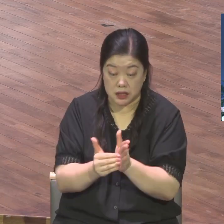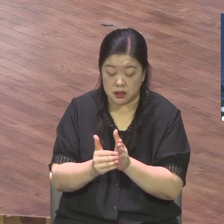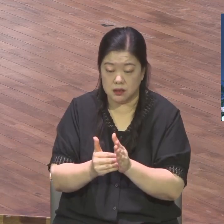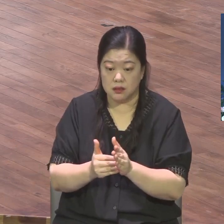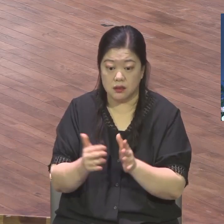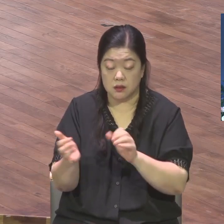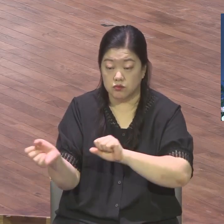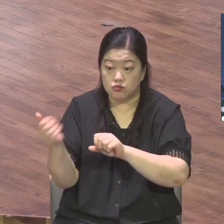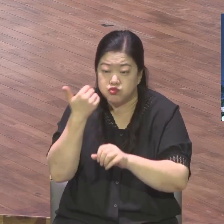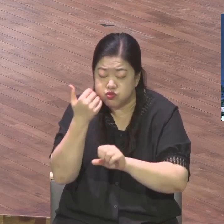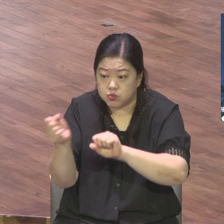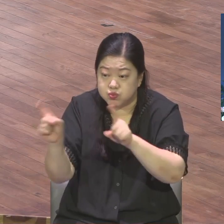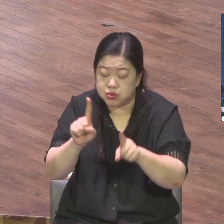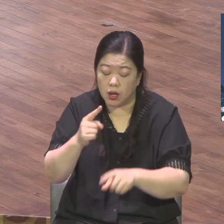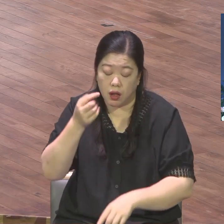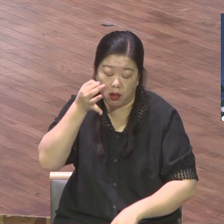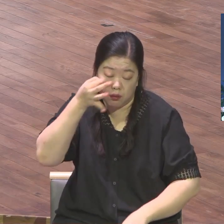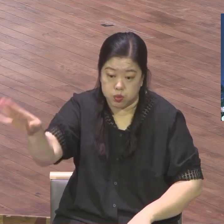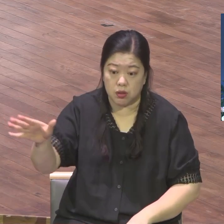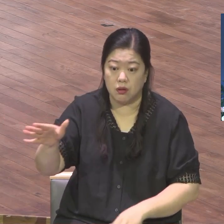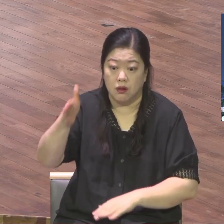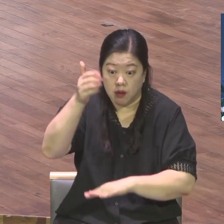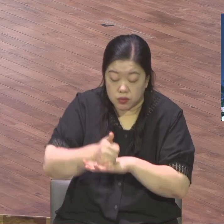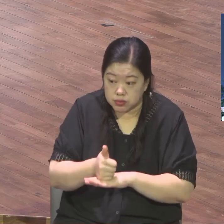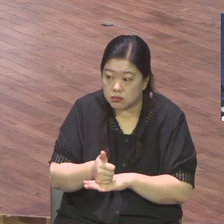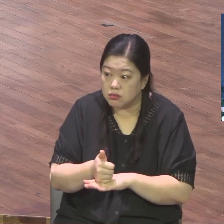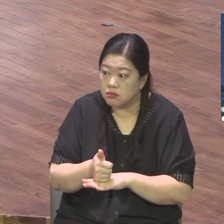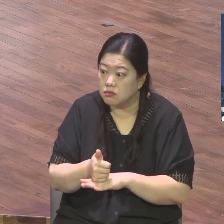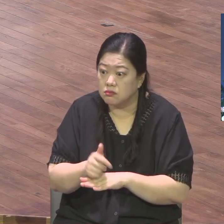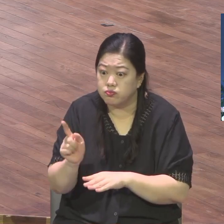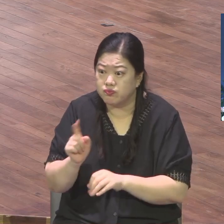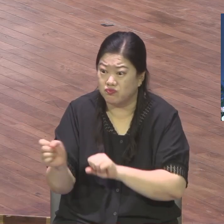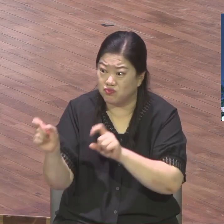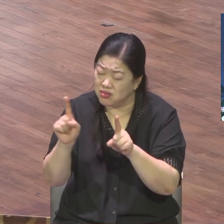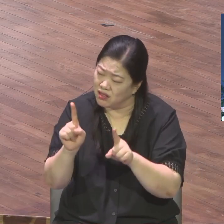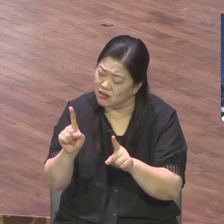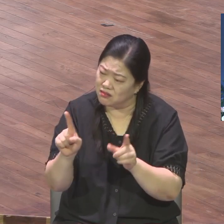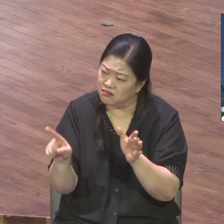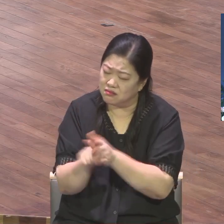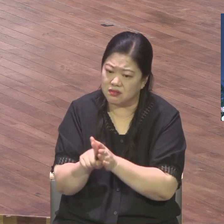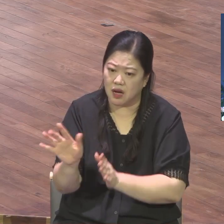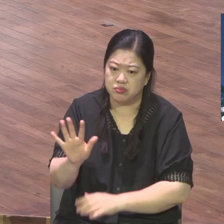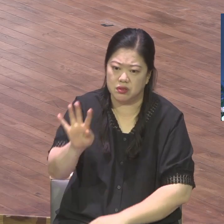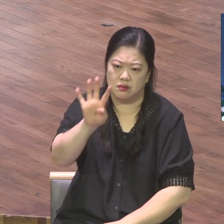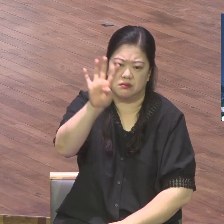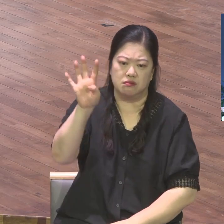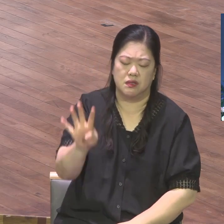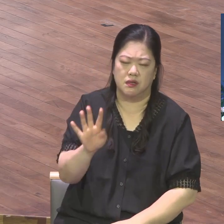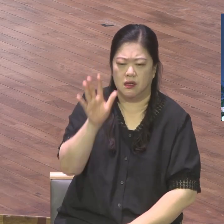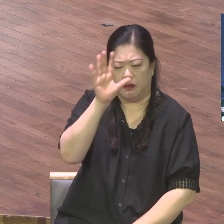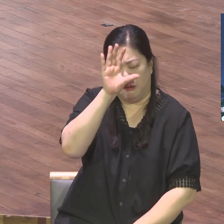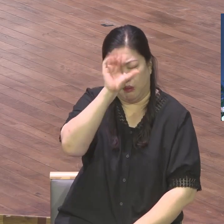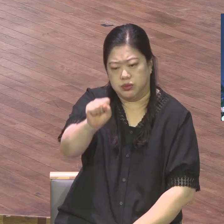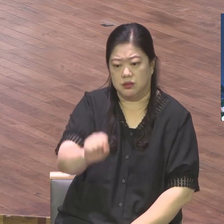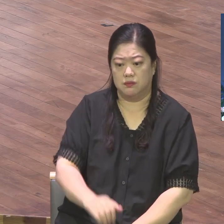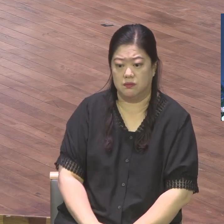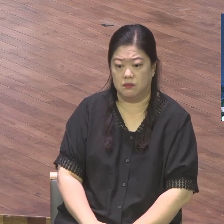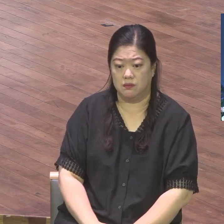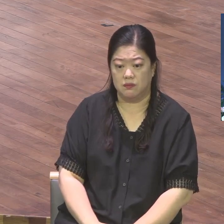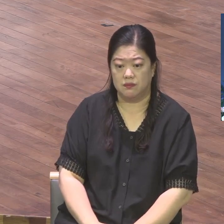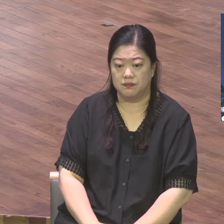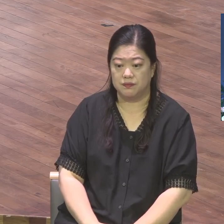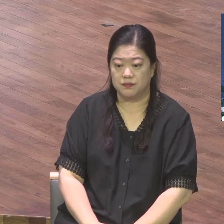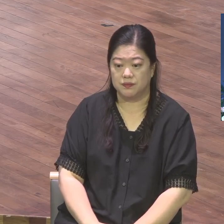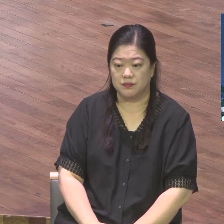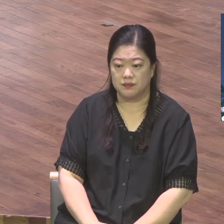딱 잡혀있어요. 이게 창세기 3장의 자기중심적 삶이잖아요. 자기중심적 삶에